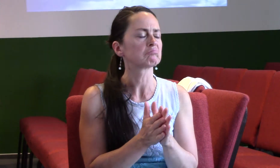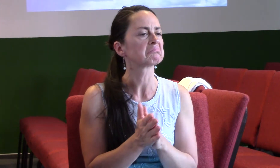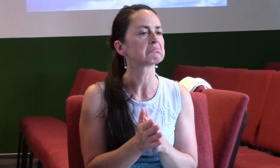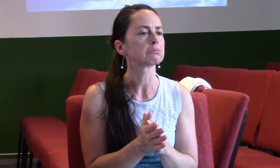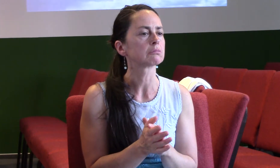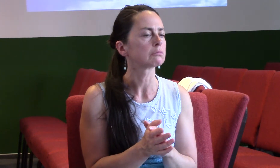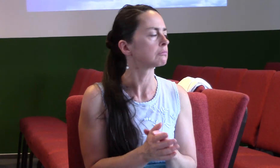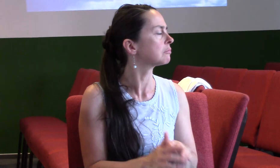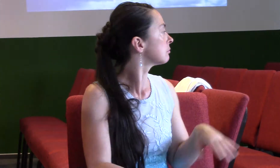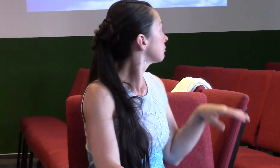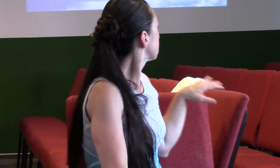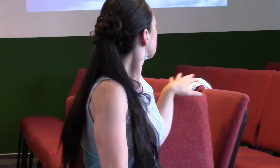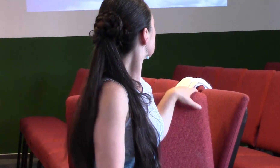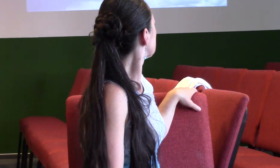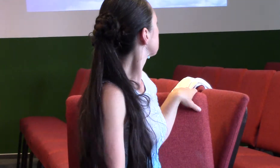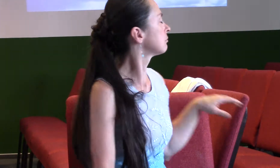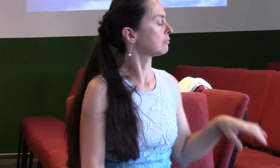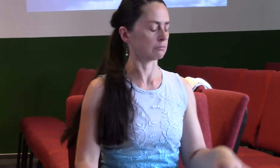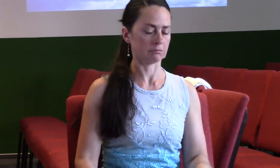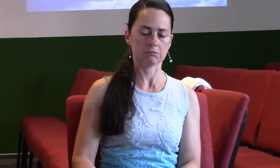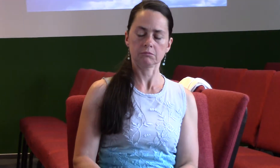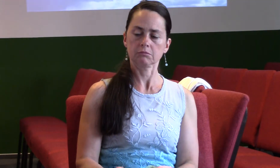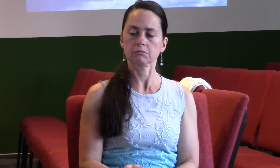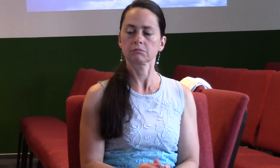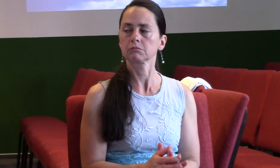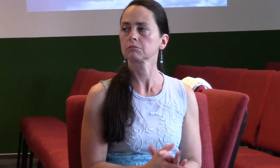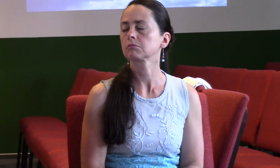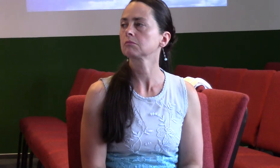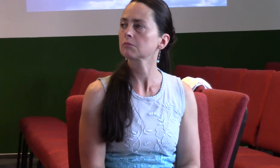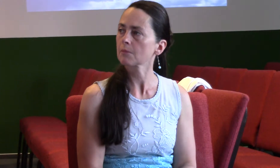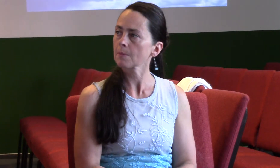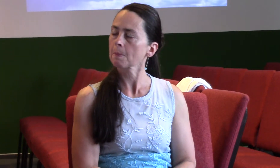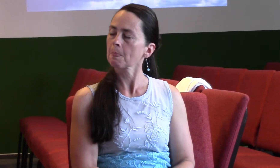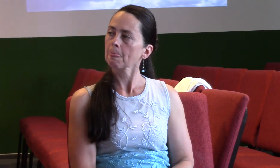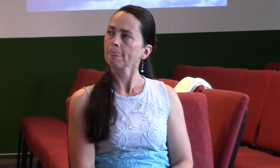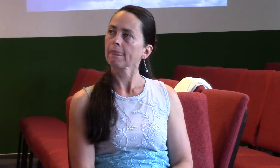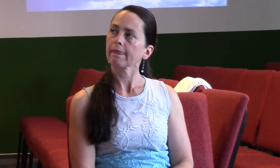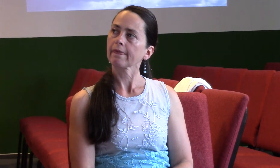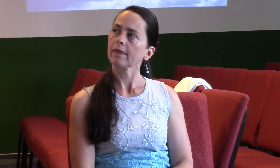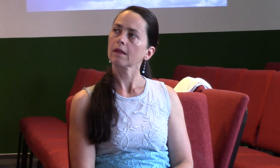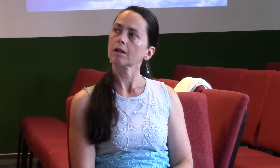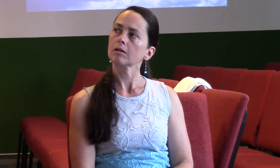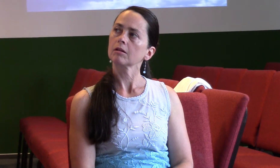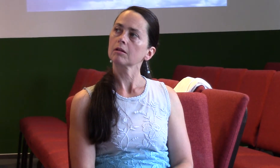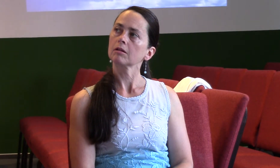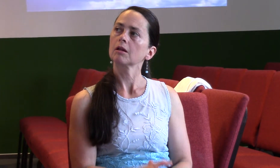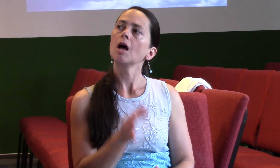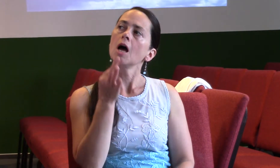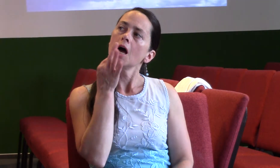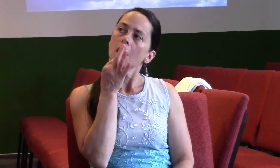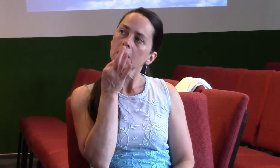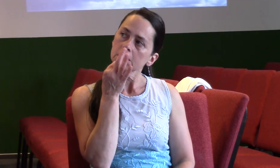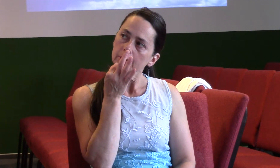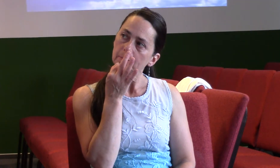majetek svého domu. Jestliže vám nějakým způsobem byly ukradene peníze,